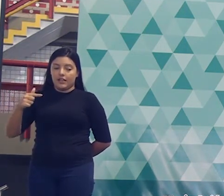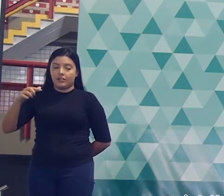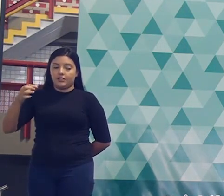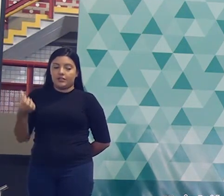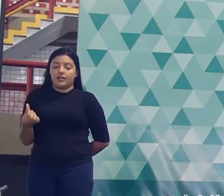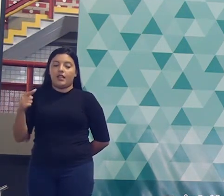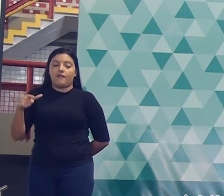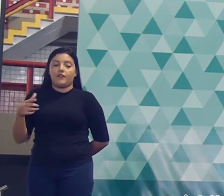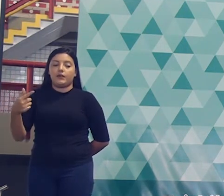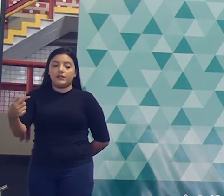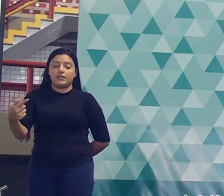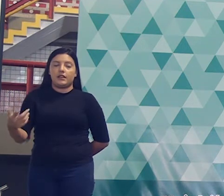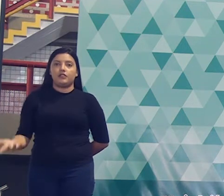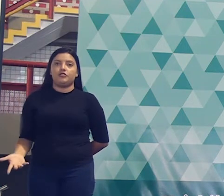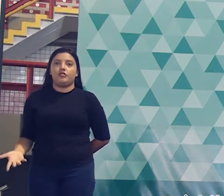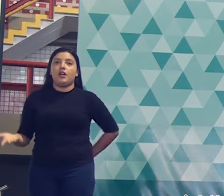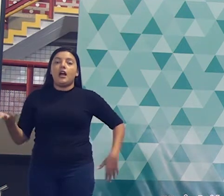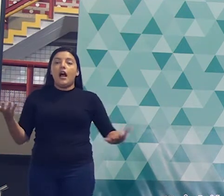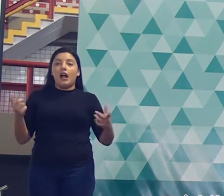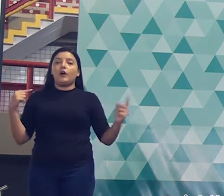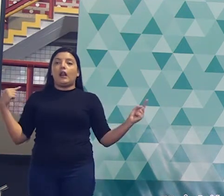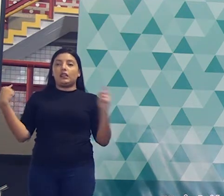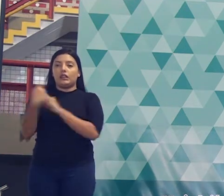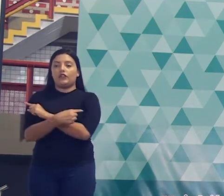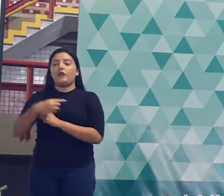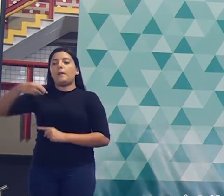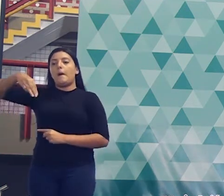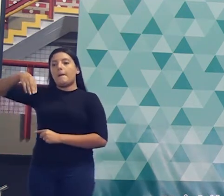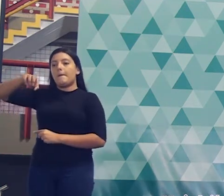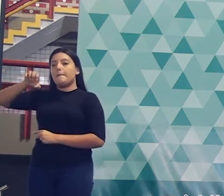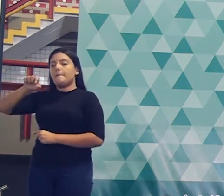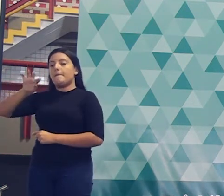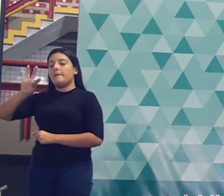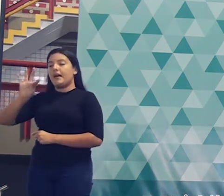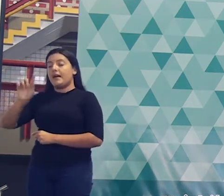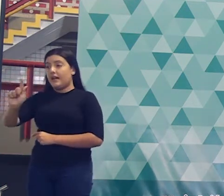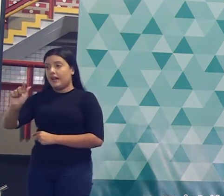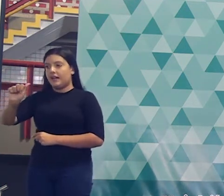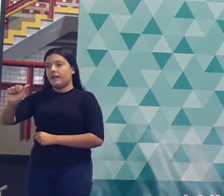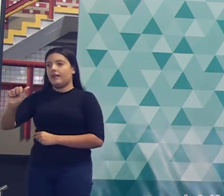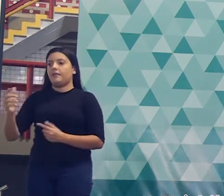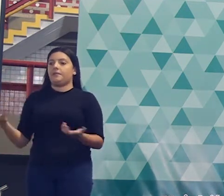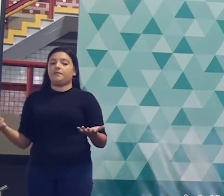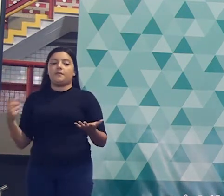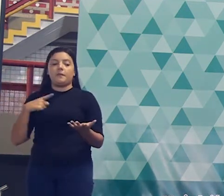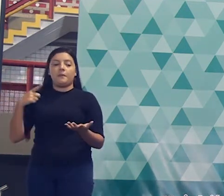23.476,7. Botando para mega, colocando para megajoule, eu tenho aproximadamente